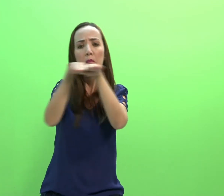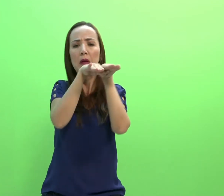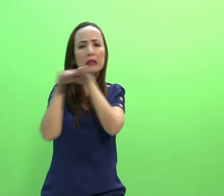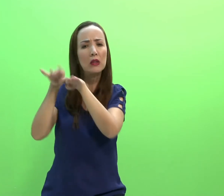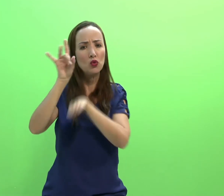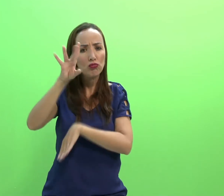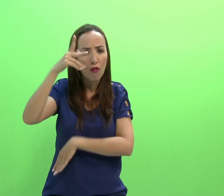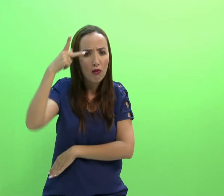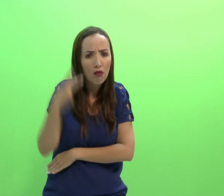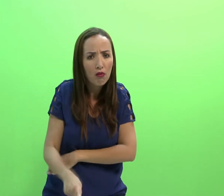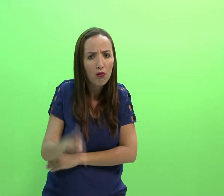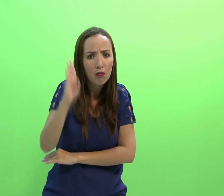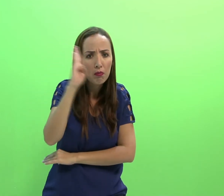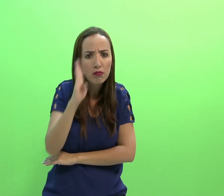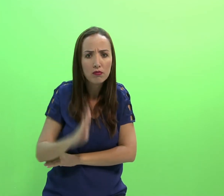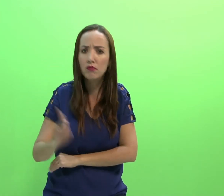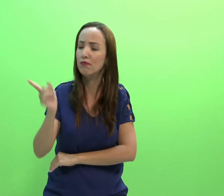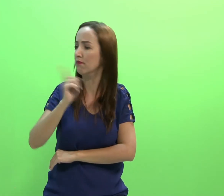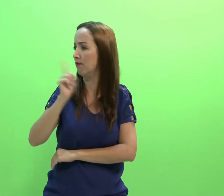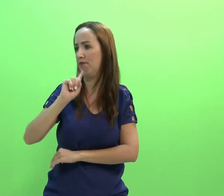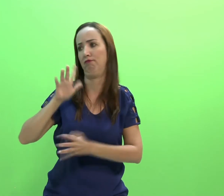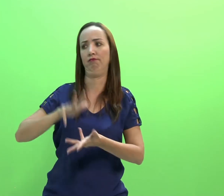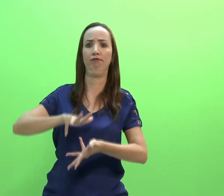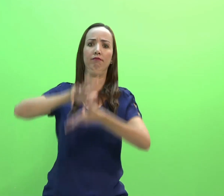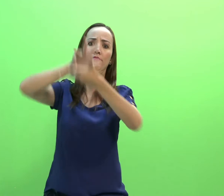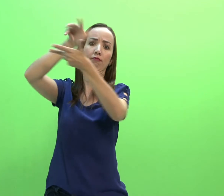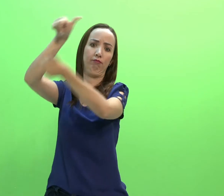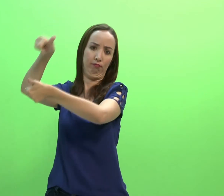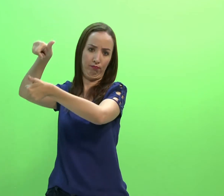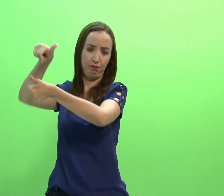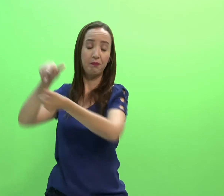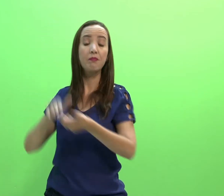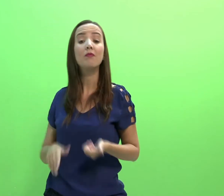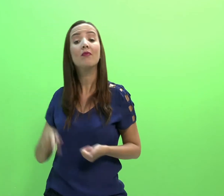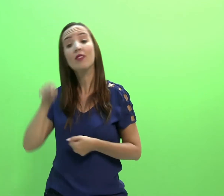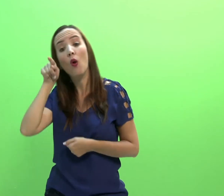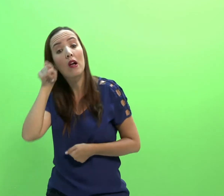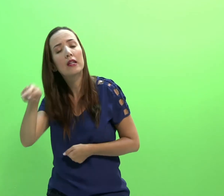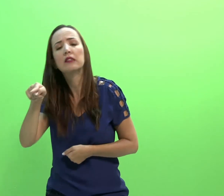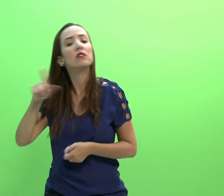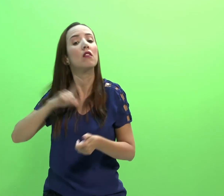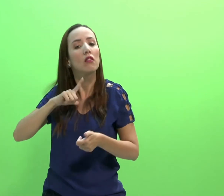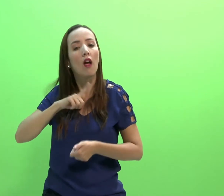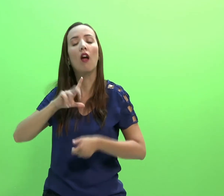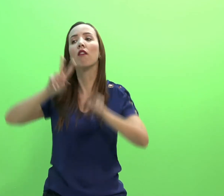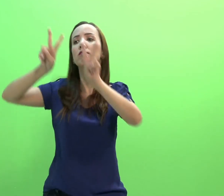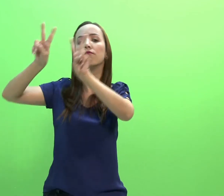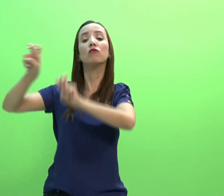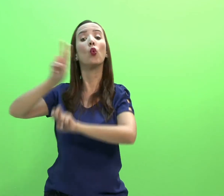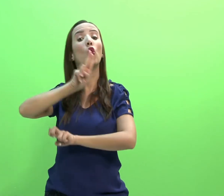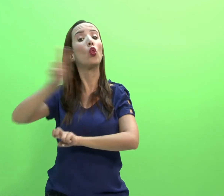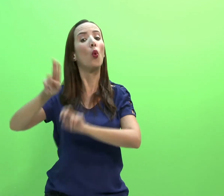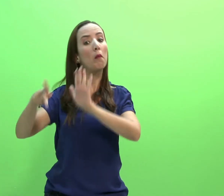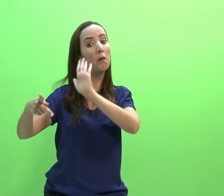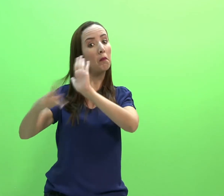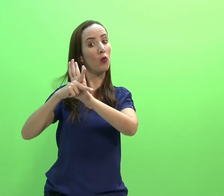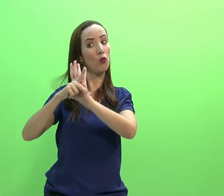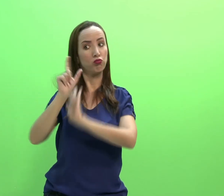regras. Essas regras são só daqui? Não, é a nível mundial. Nós temos